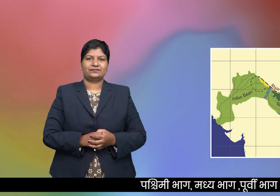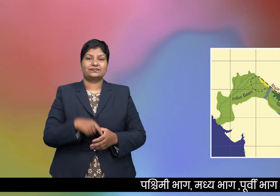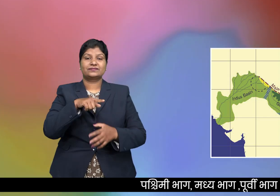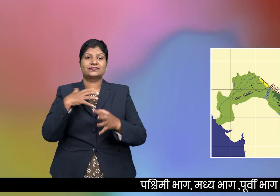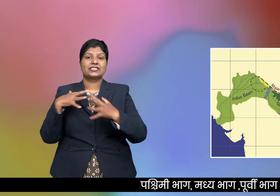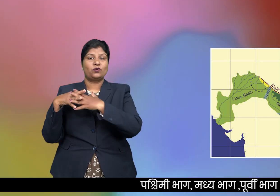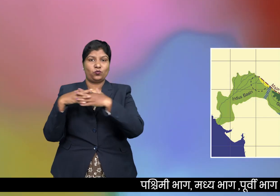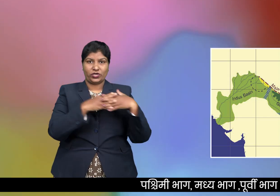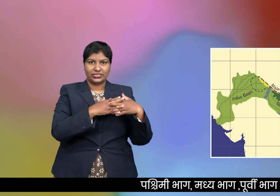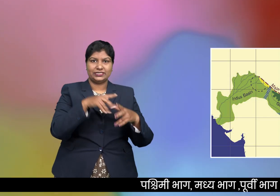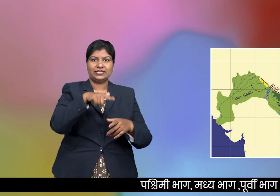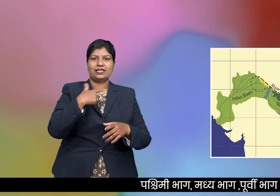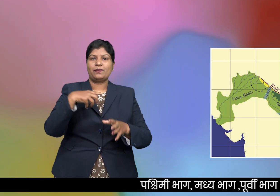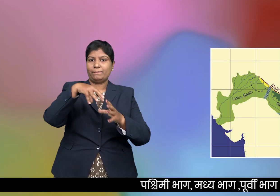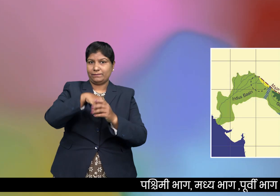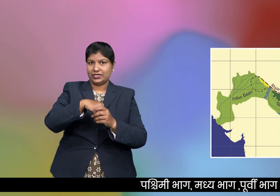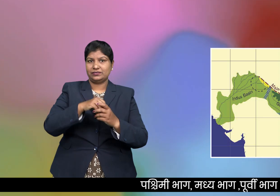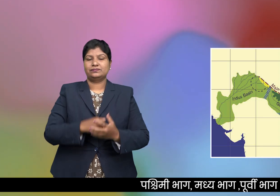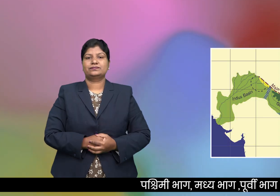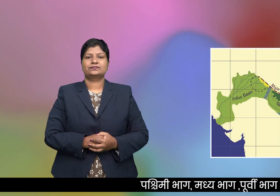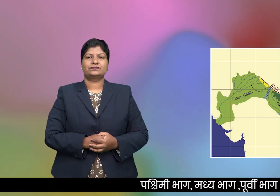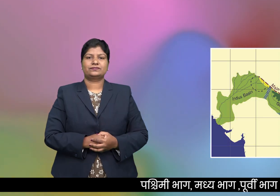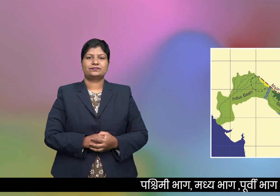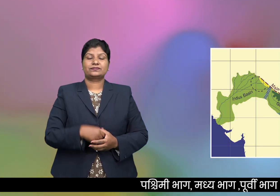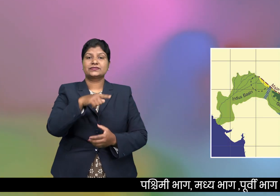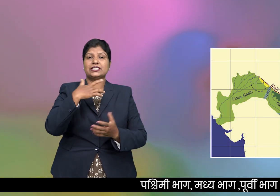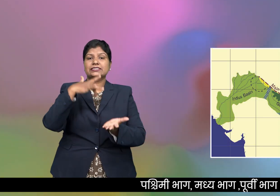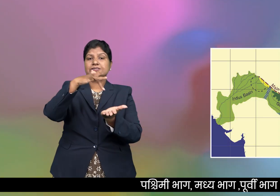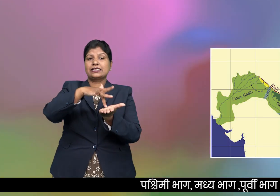पश्चिमी भाग, मध्य भाग, पूर्वी भाग।